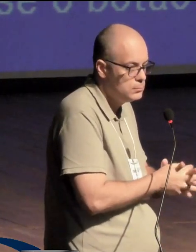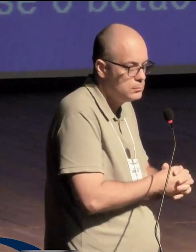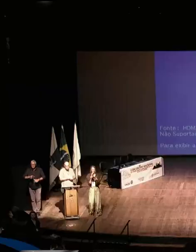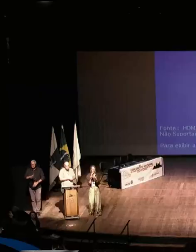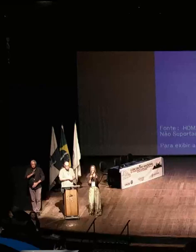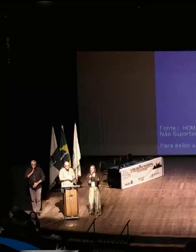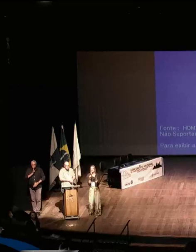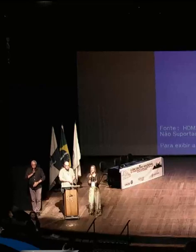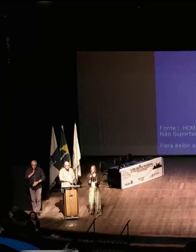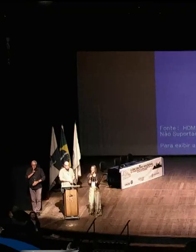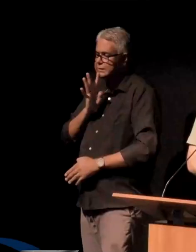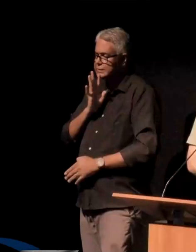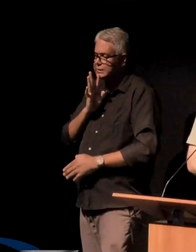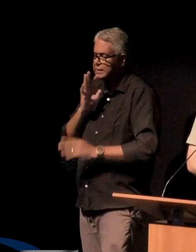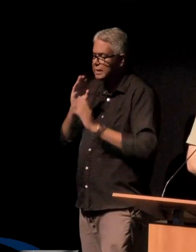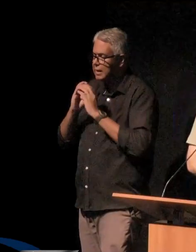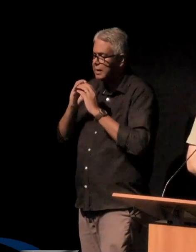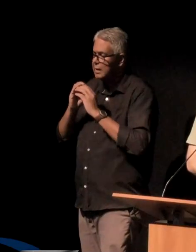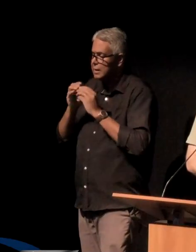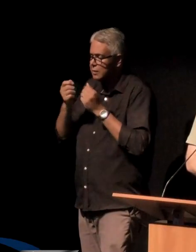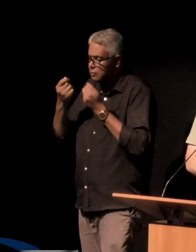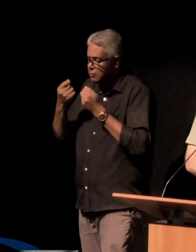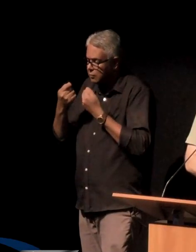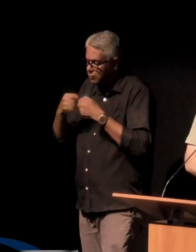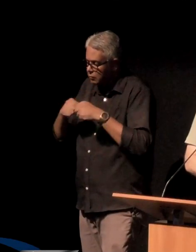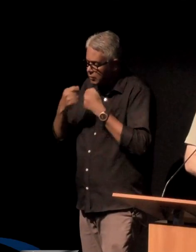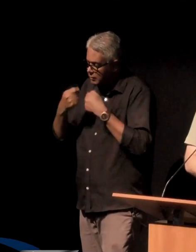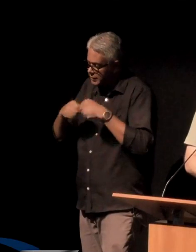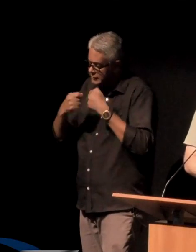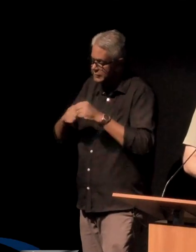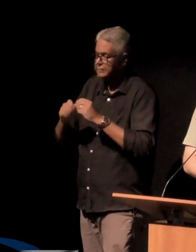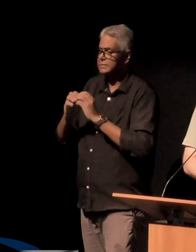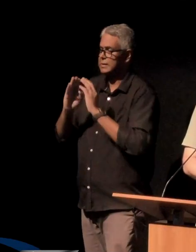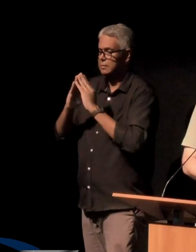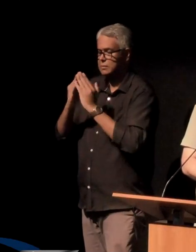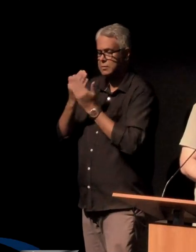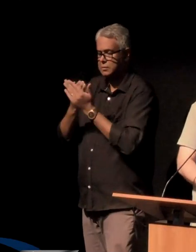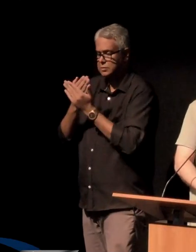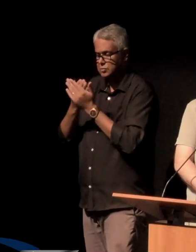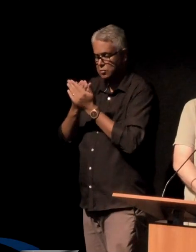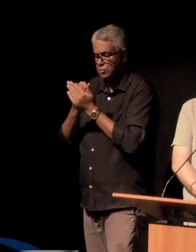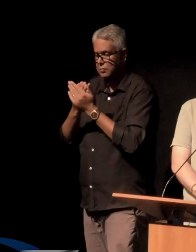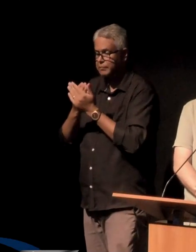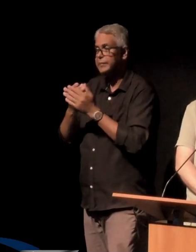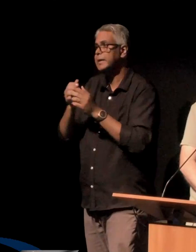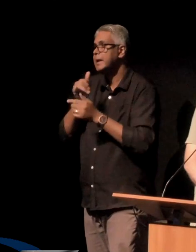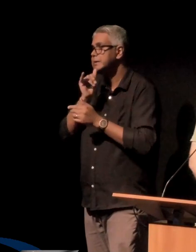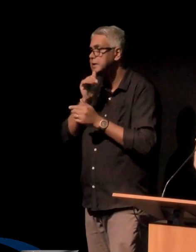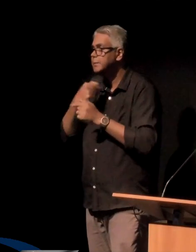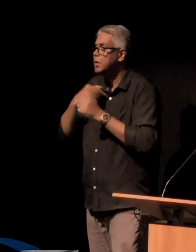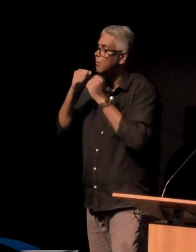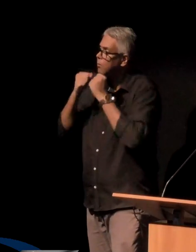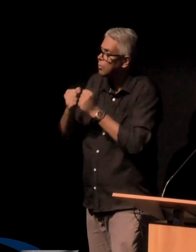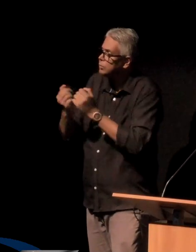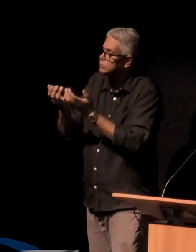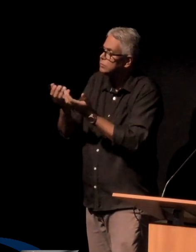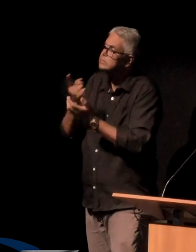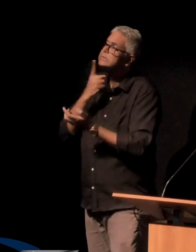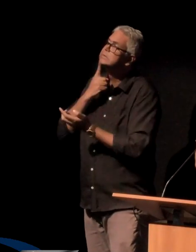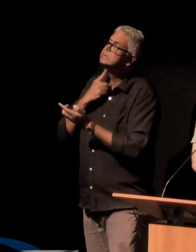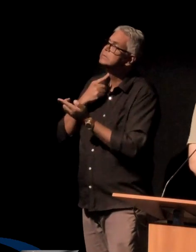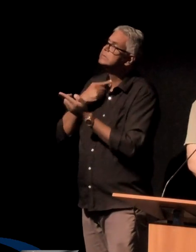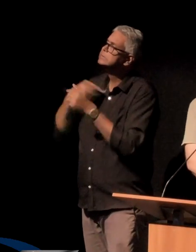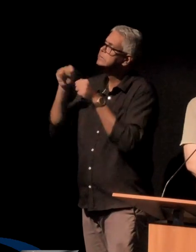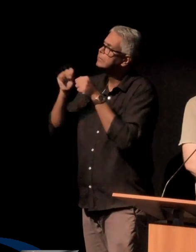necessidades da minha comunidade escolar é fundamental por exemplo eu posso querer fazer uma ação de am